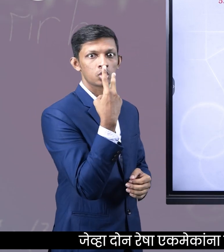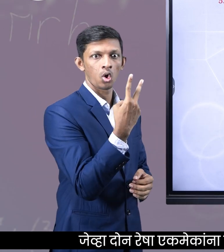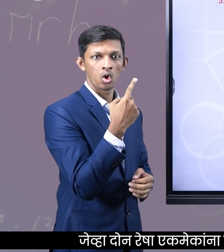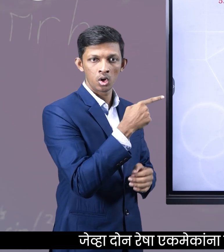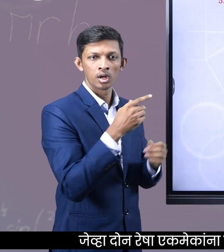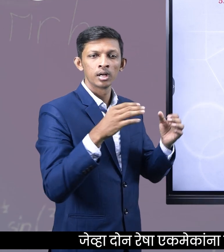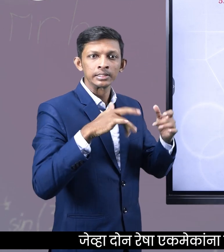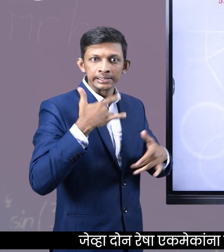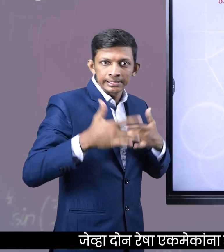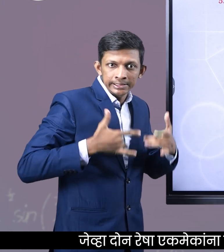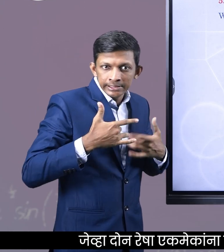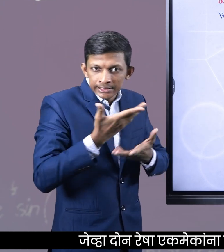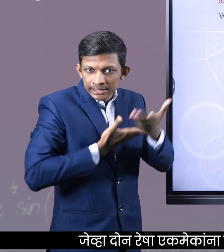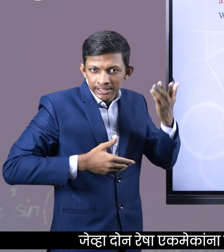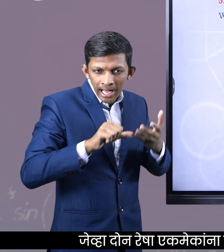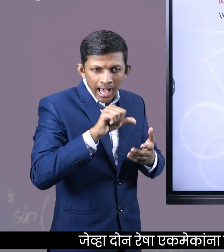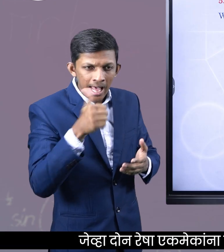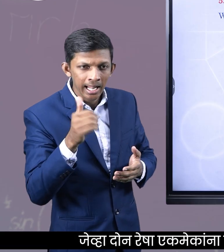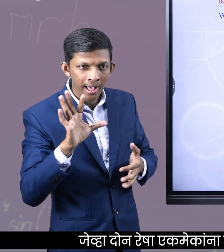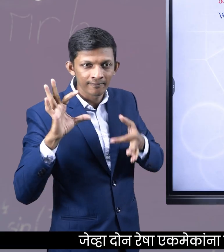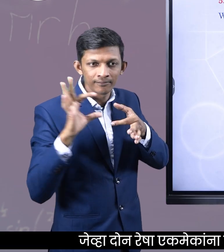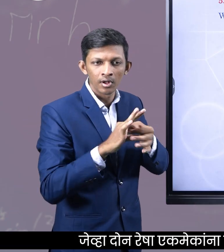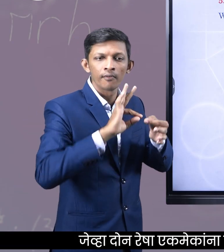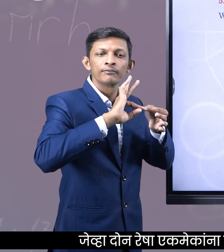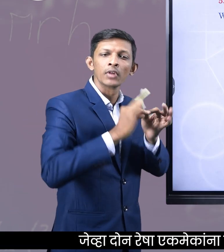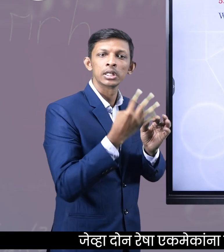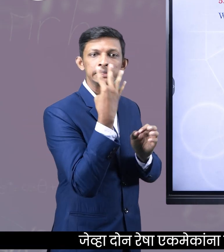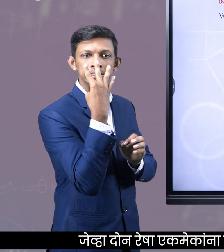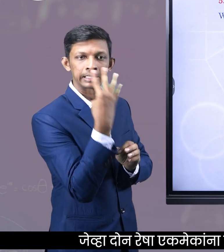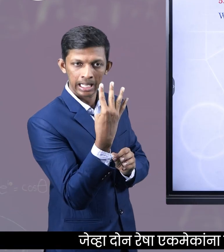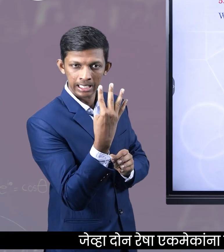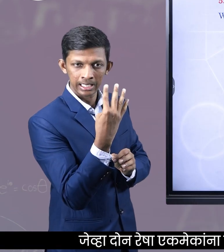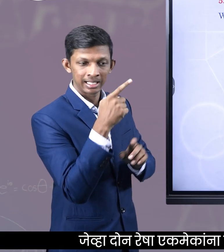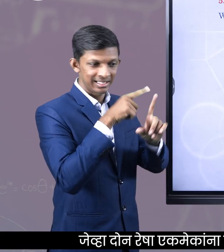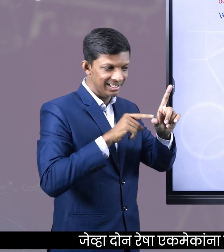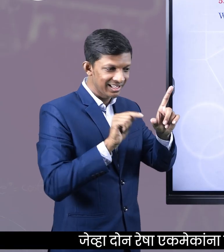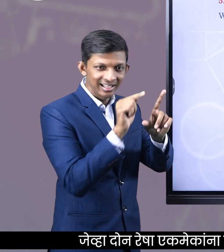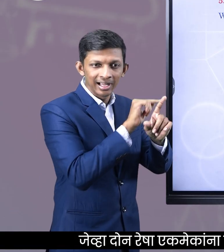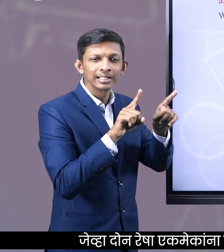जेव्हा दोन रेषा एकमेकांना छेदतात तेव्हा ते 4 कोन तयार करतात. म्हणजे